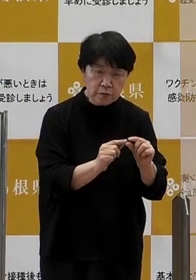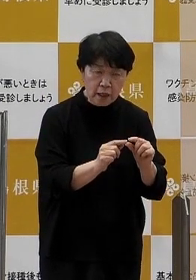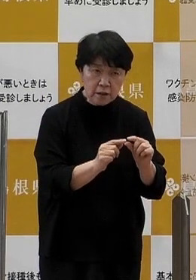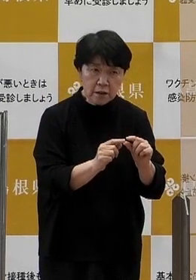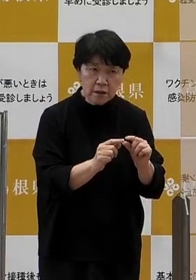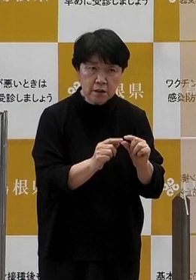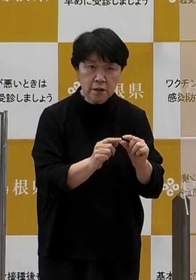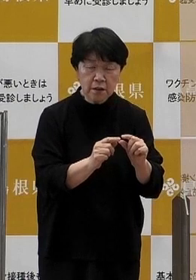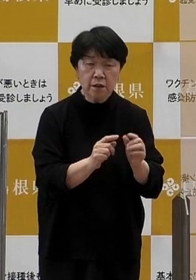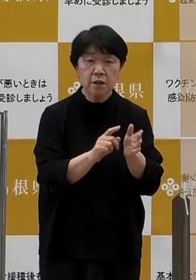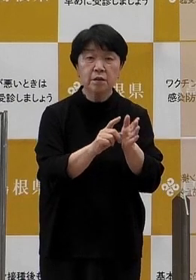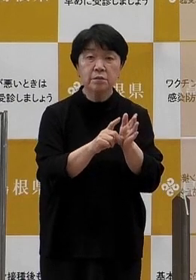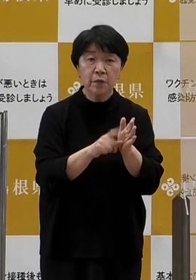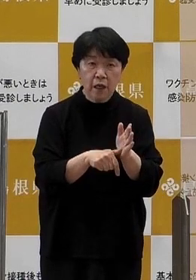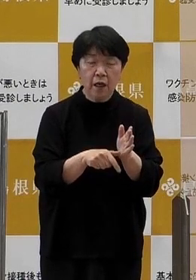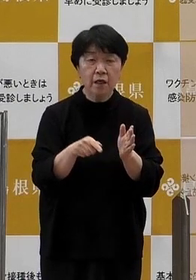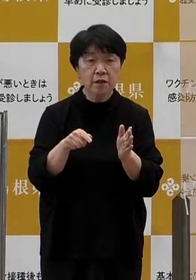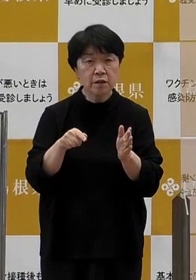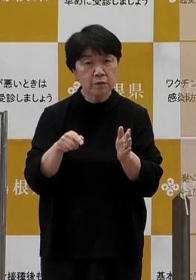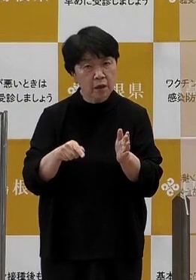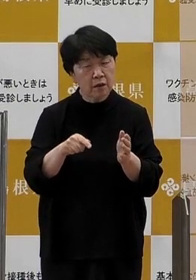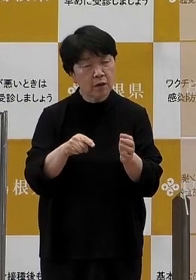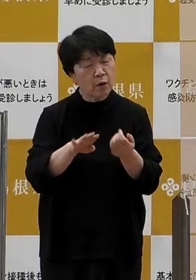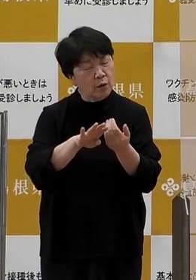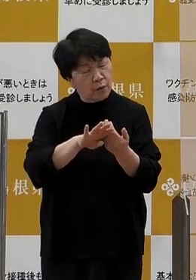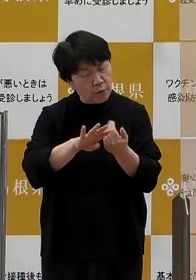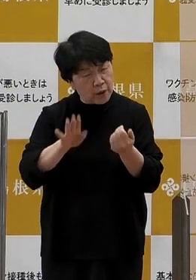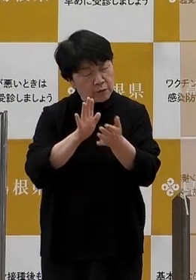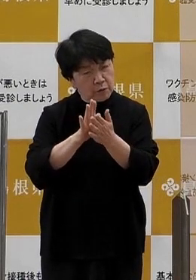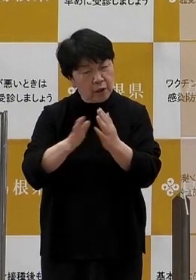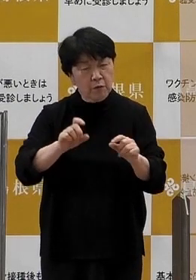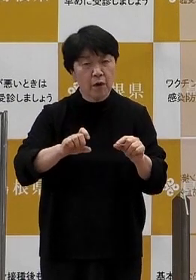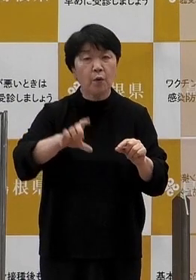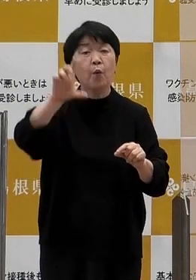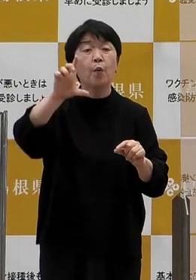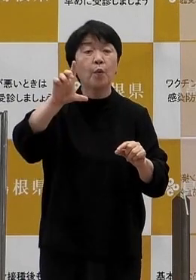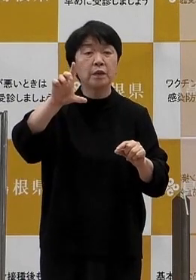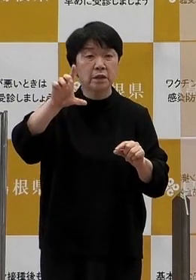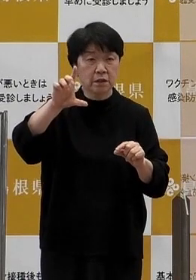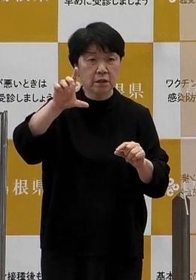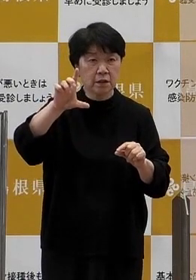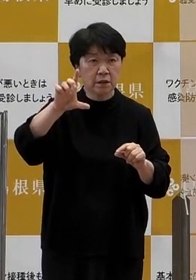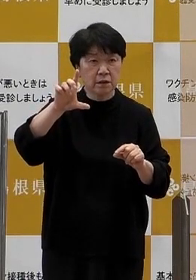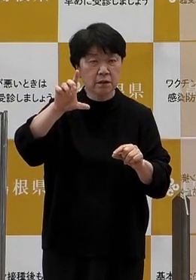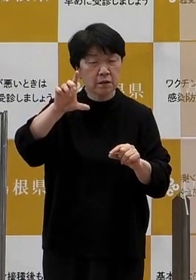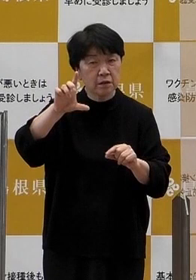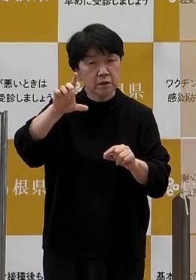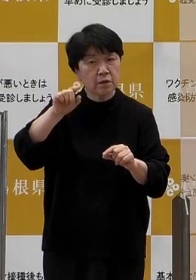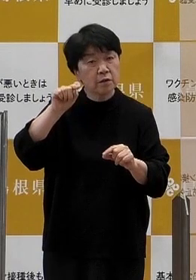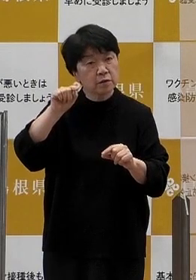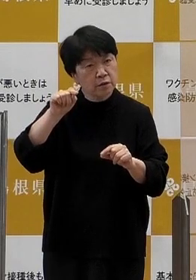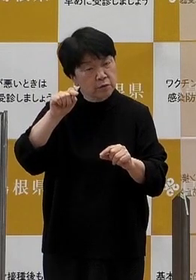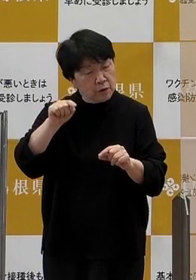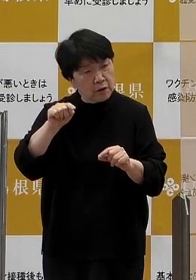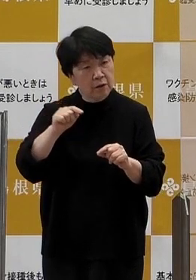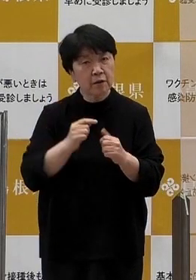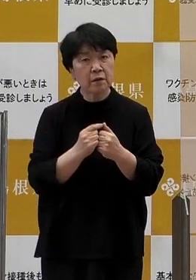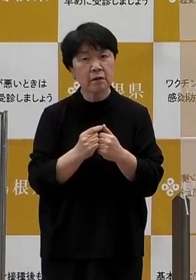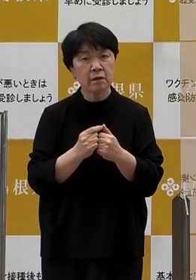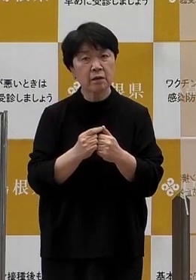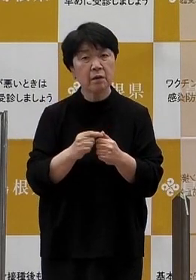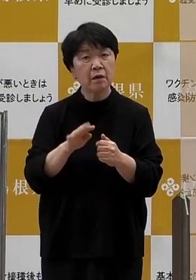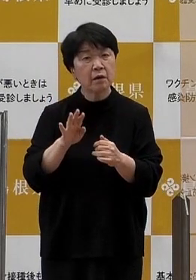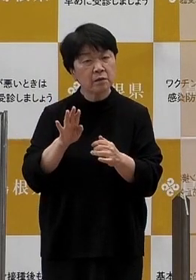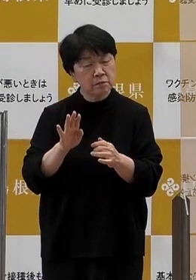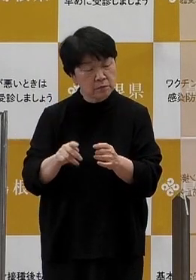感染者数がうちのよりも多い県なんです。で、そうすれば当然県内にいるよりも感染リスクが